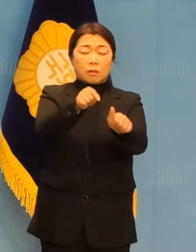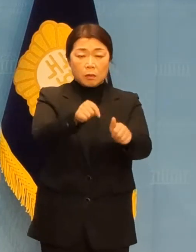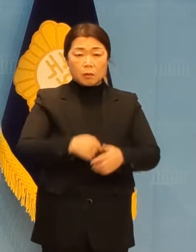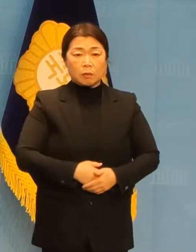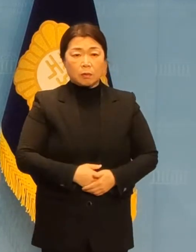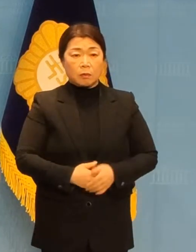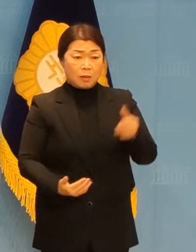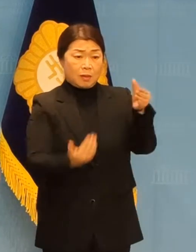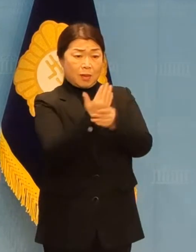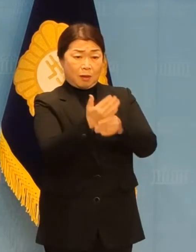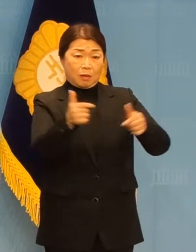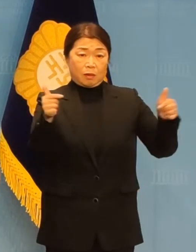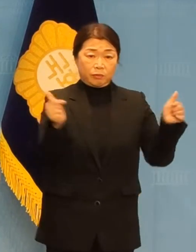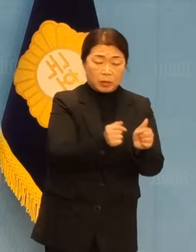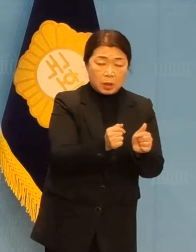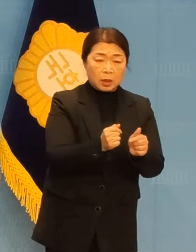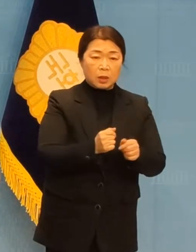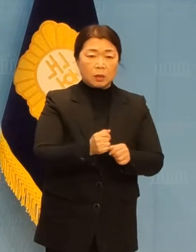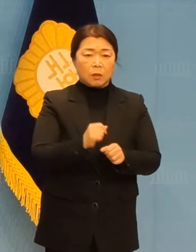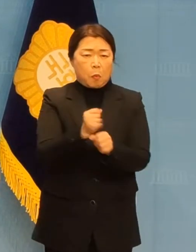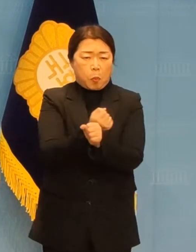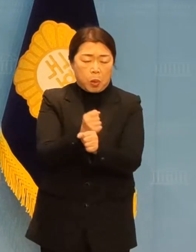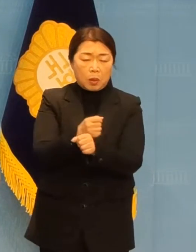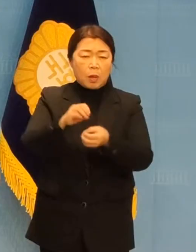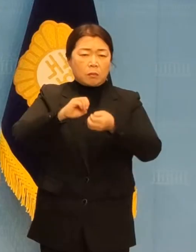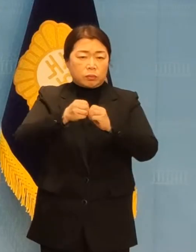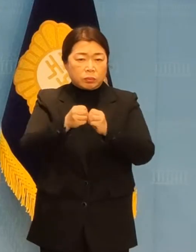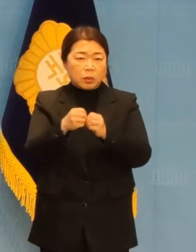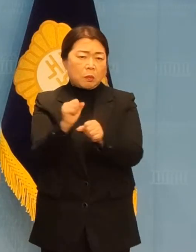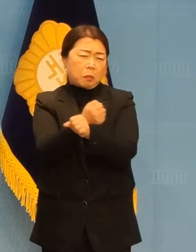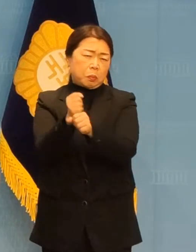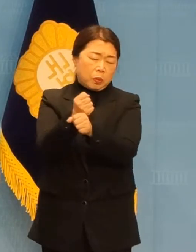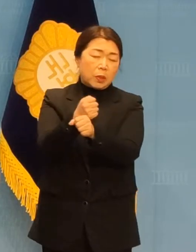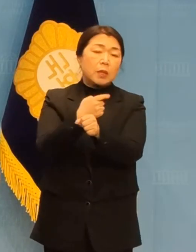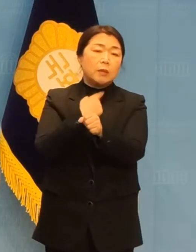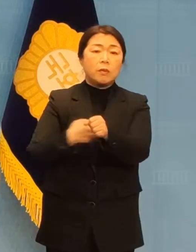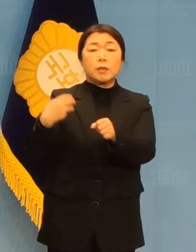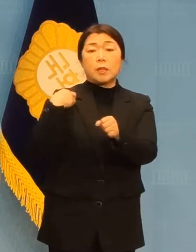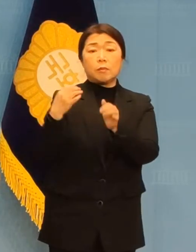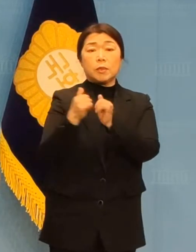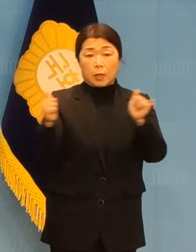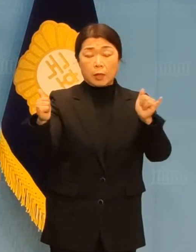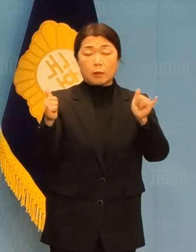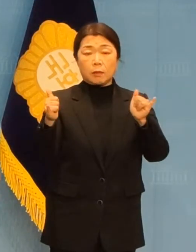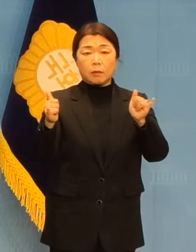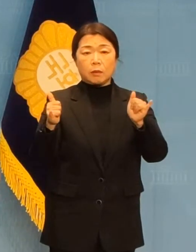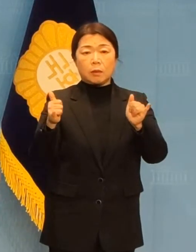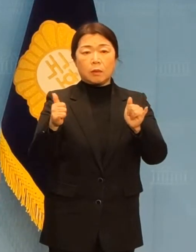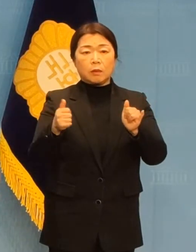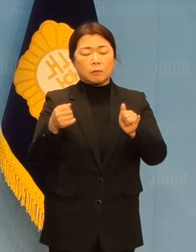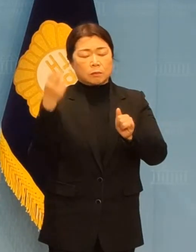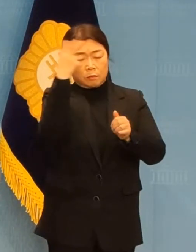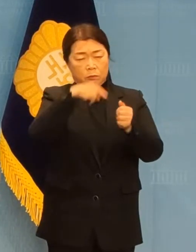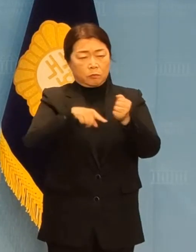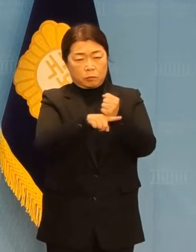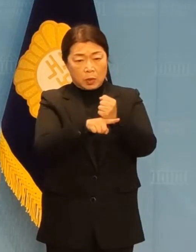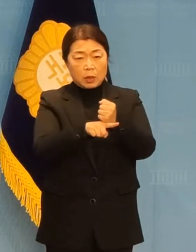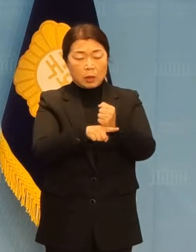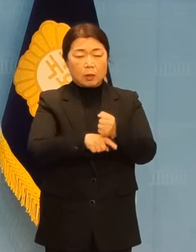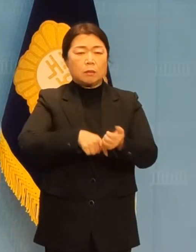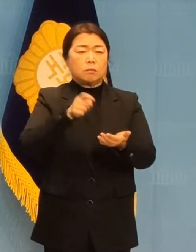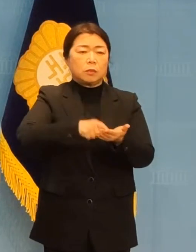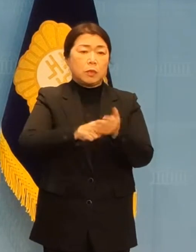왜곡하고 방향을 틀어버린 책임자들에게 대해서 수사를 촉구하기 위함입니다.